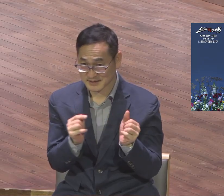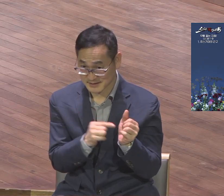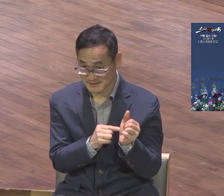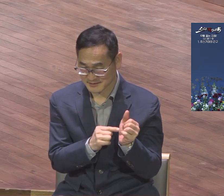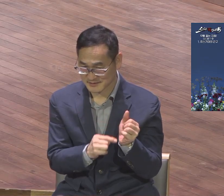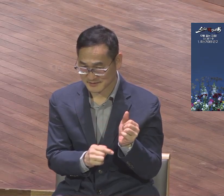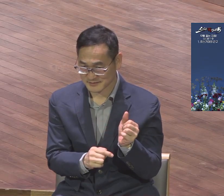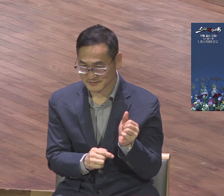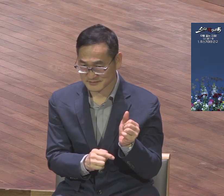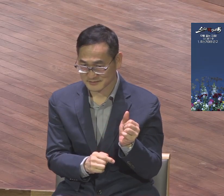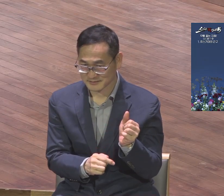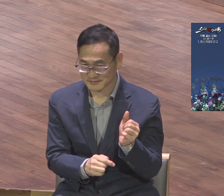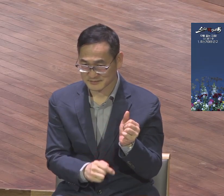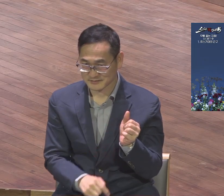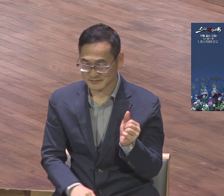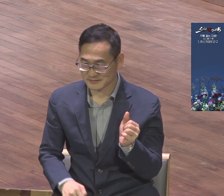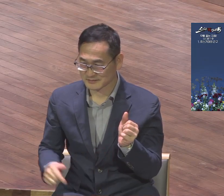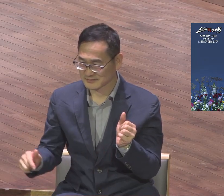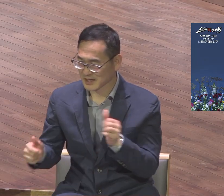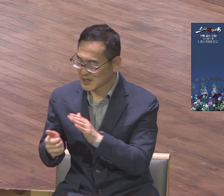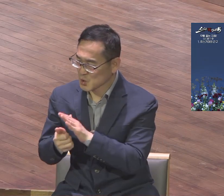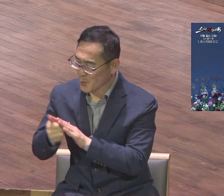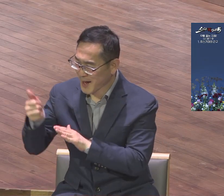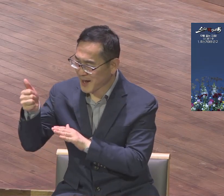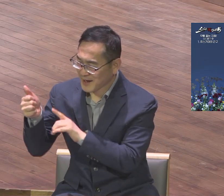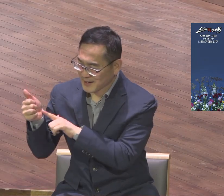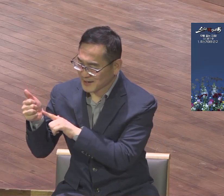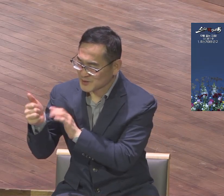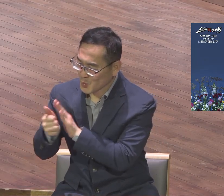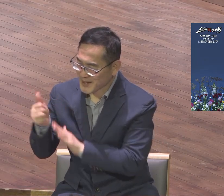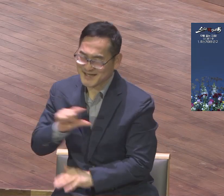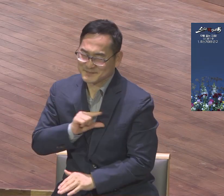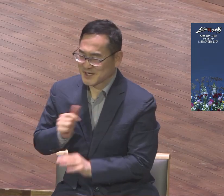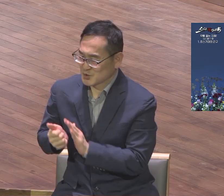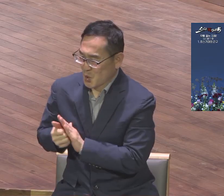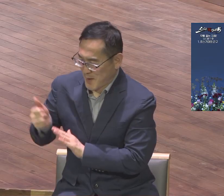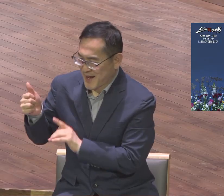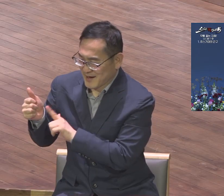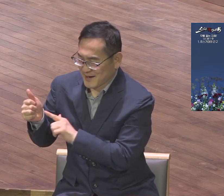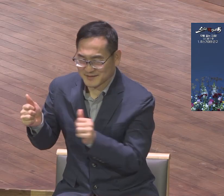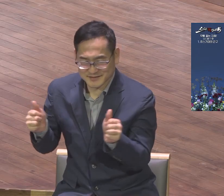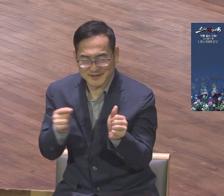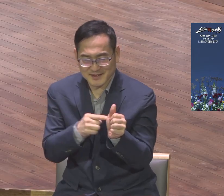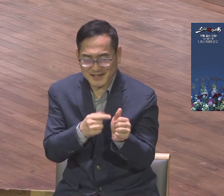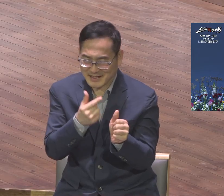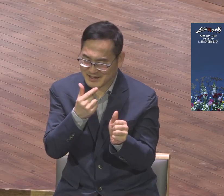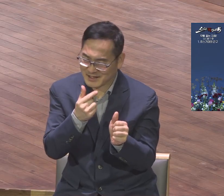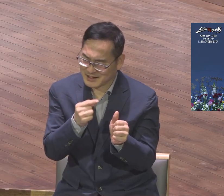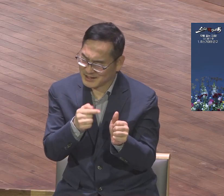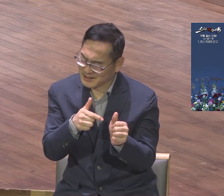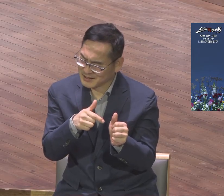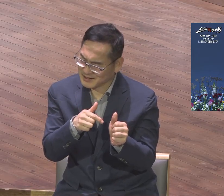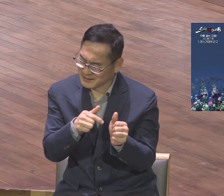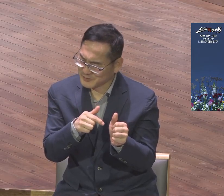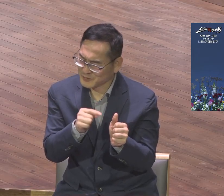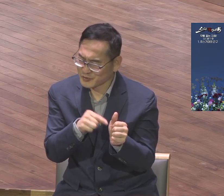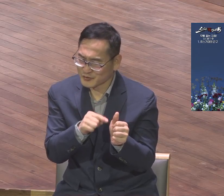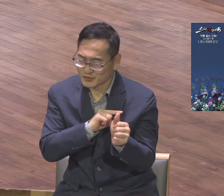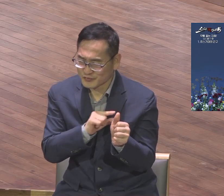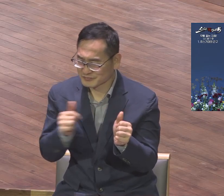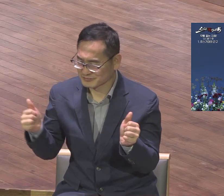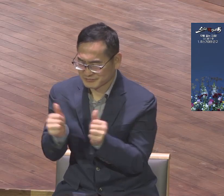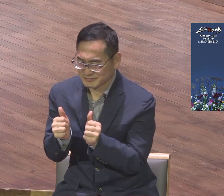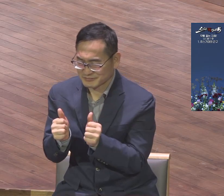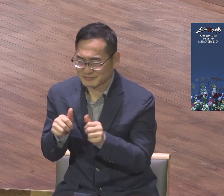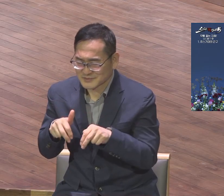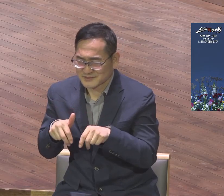함께 그렇게 천성을 향하여 가다가 길을 잘못 들여가지고 아주 험한 골짜기